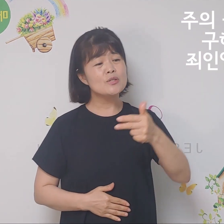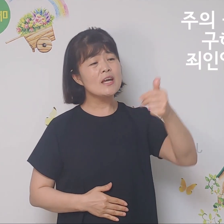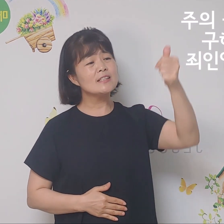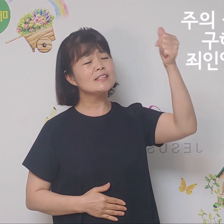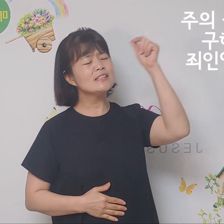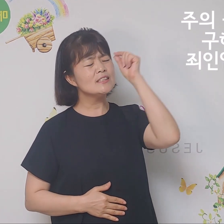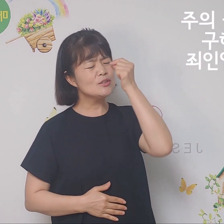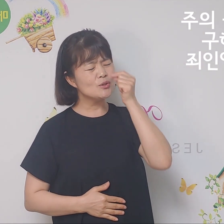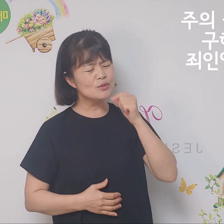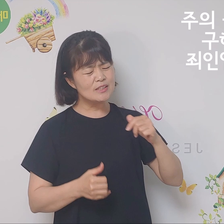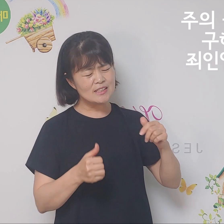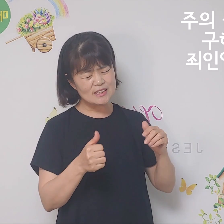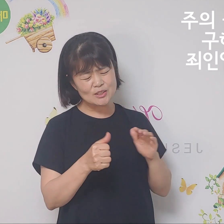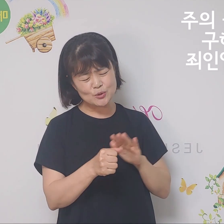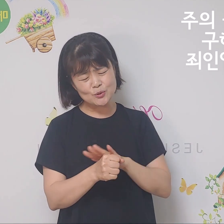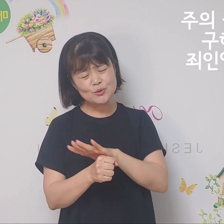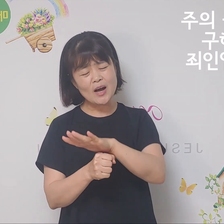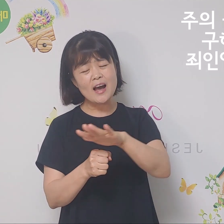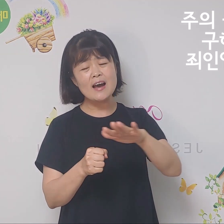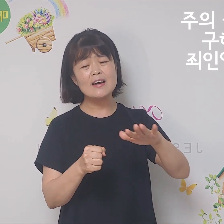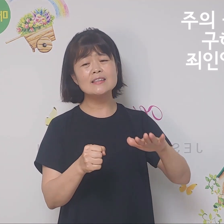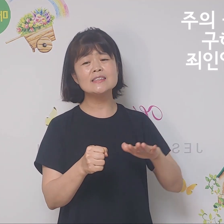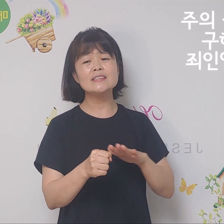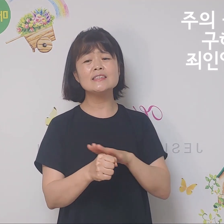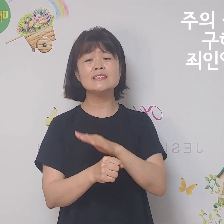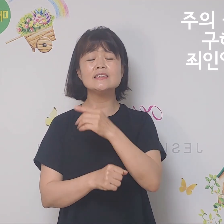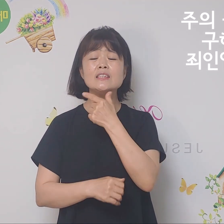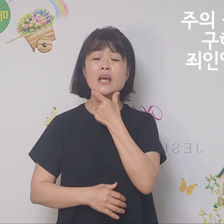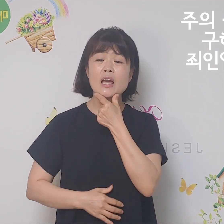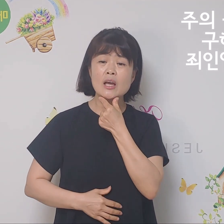주의 긍휼을 구하는